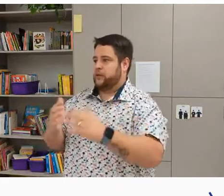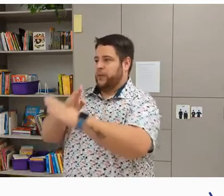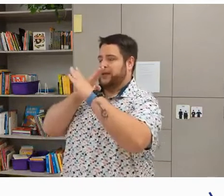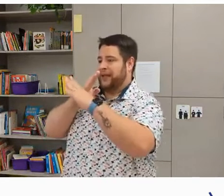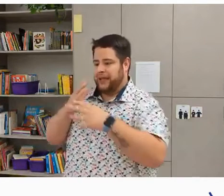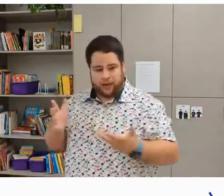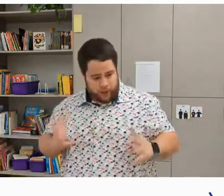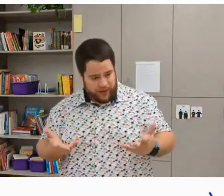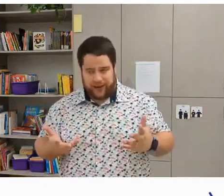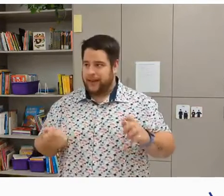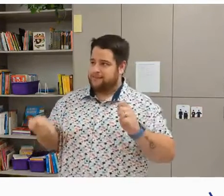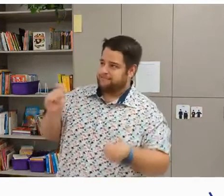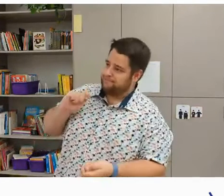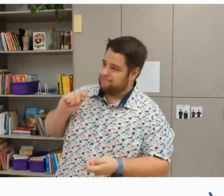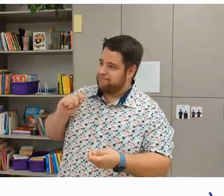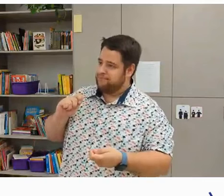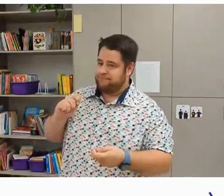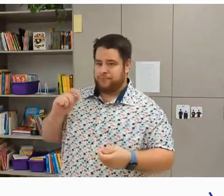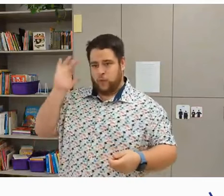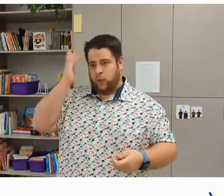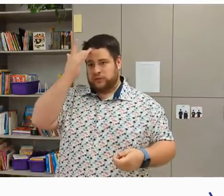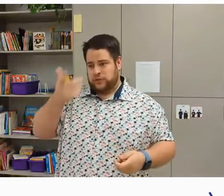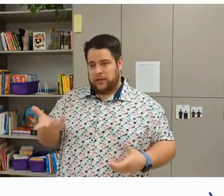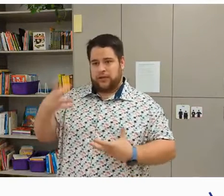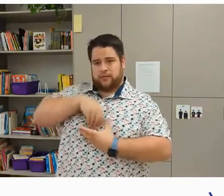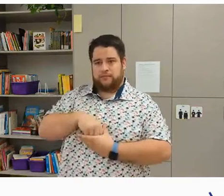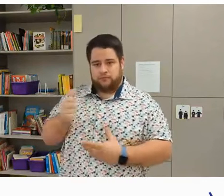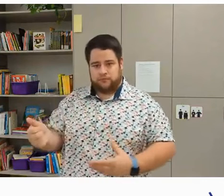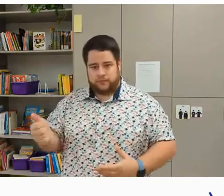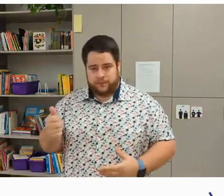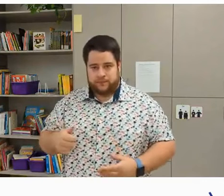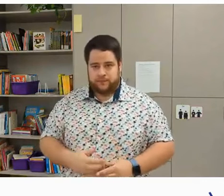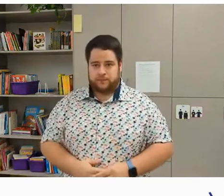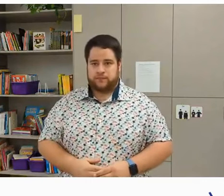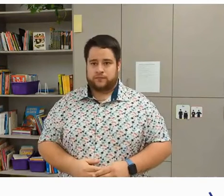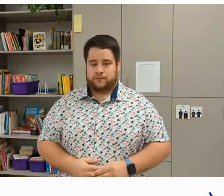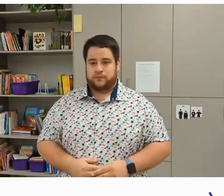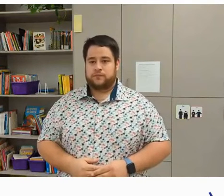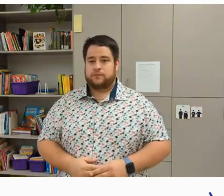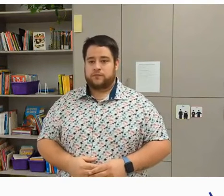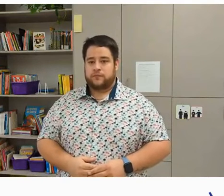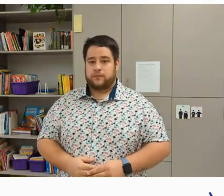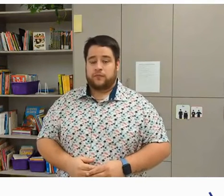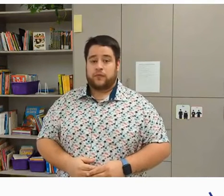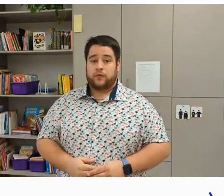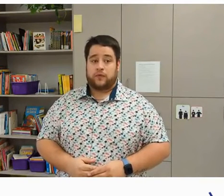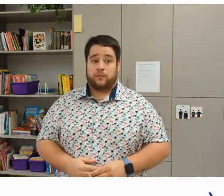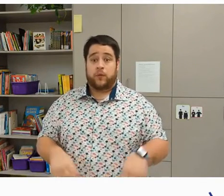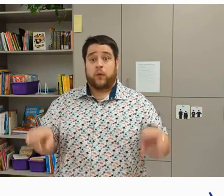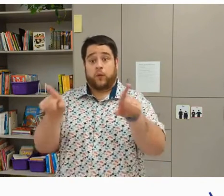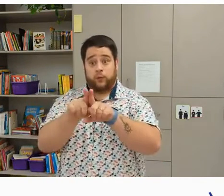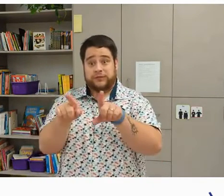aux différentes situations qui se présentent. Mm-hmm. Aussi, il y a des situations qui se présentent dans la classe, dans la salle de classe. Les